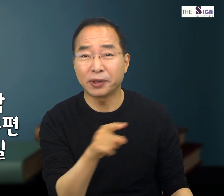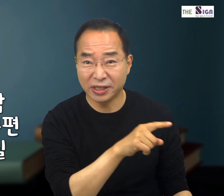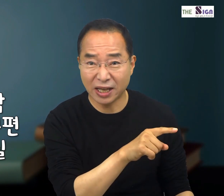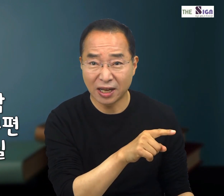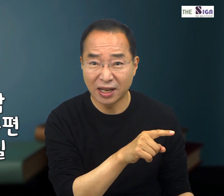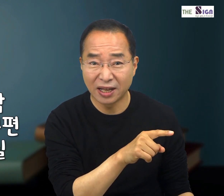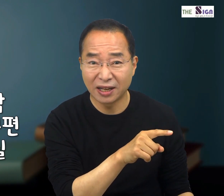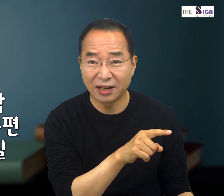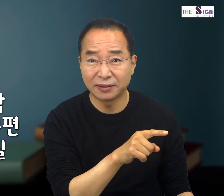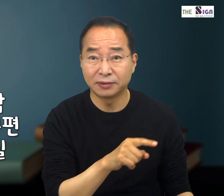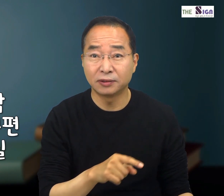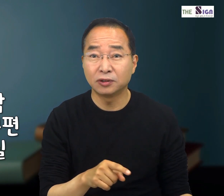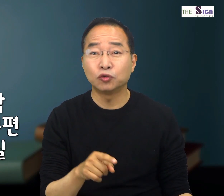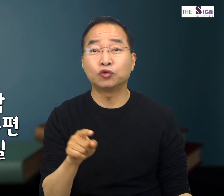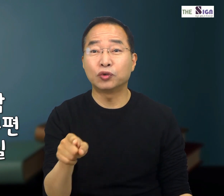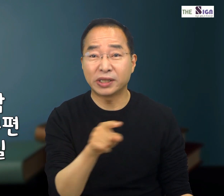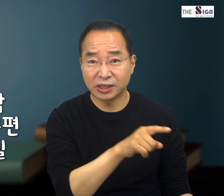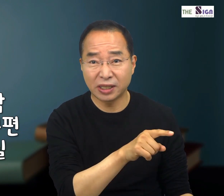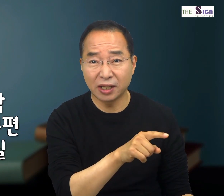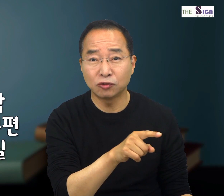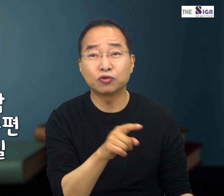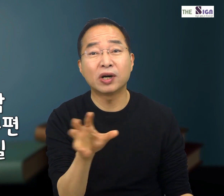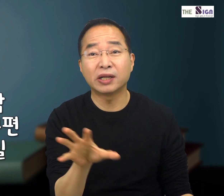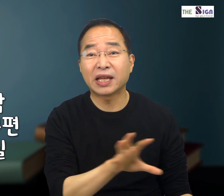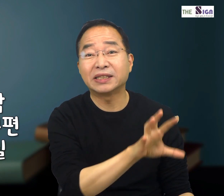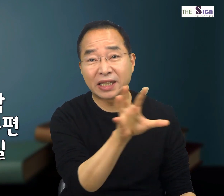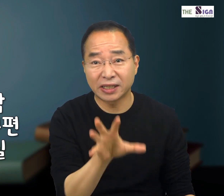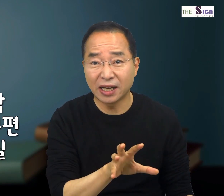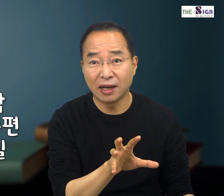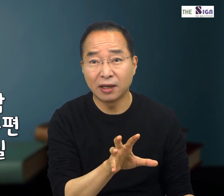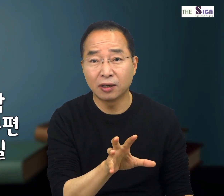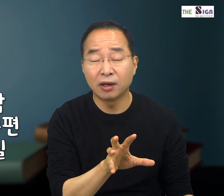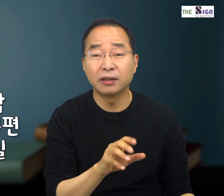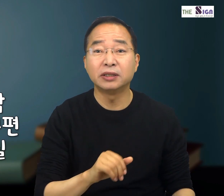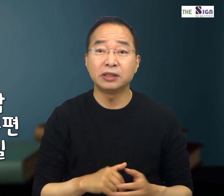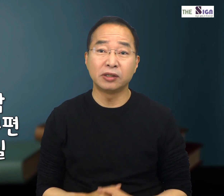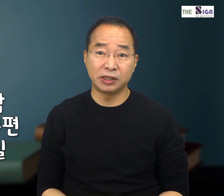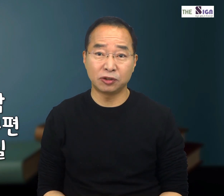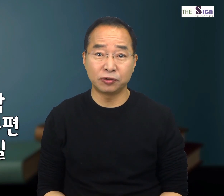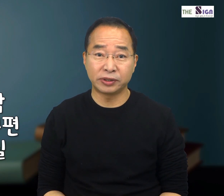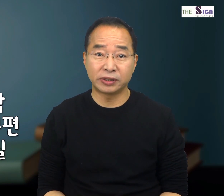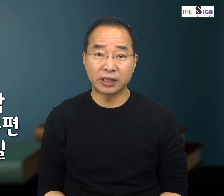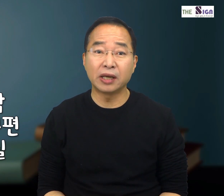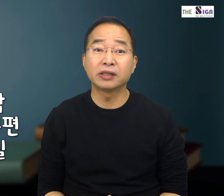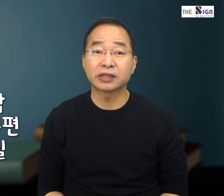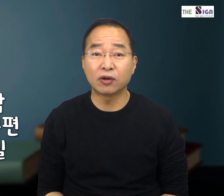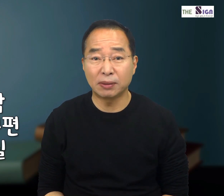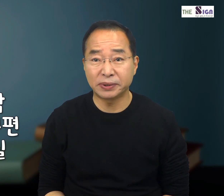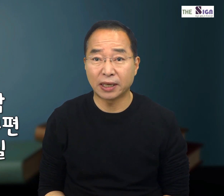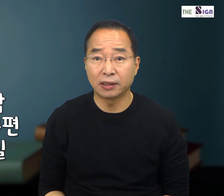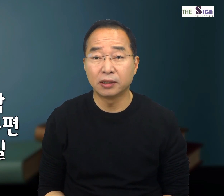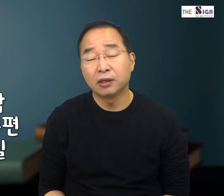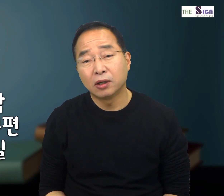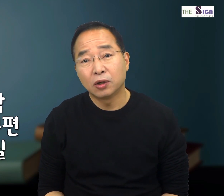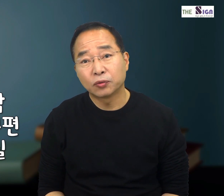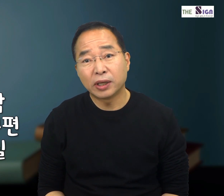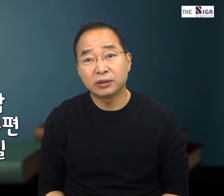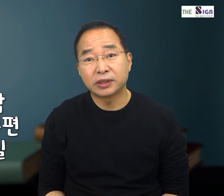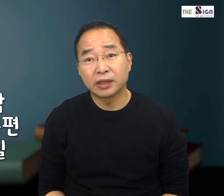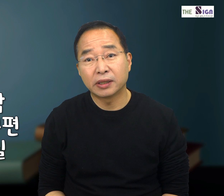편이야, 누구와 친해, 누구와 단짝이야, 이런 식으로 쓸 때 사용합니다. 또한 이제